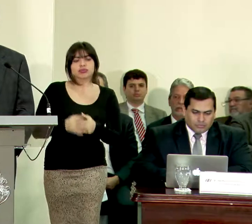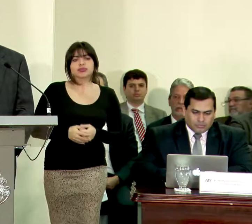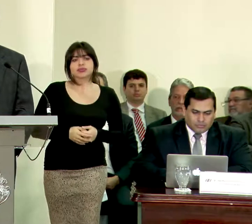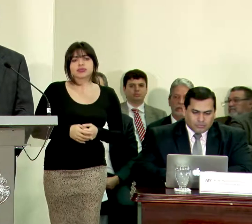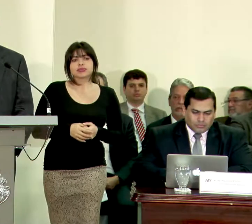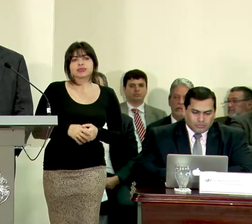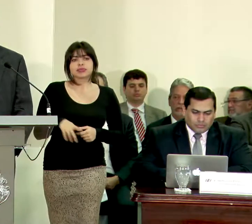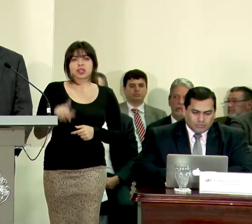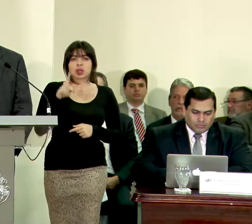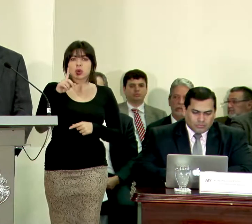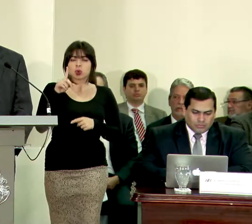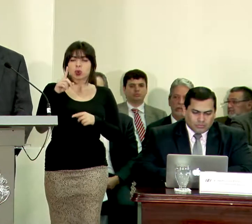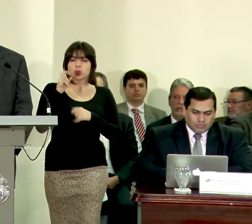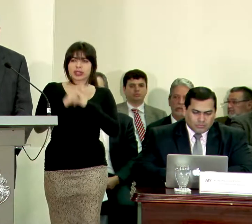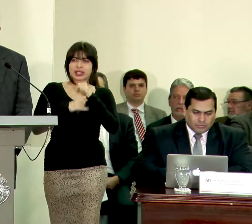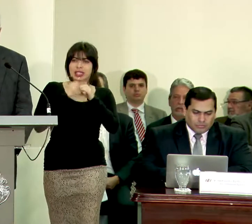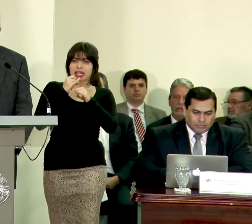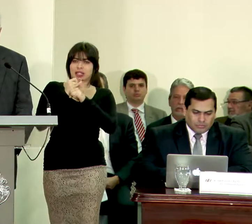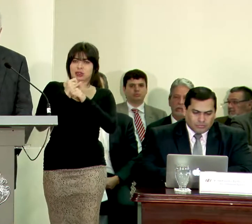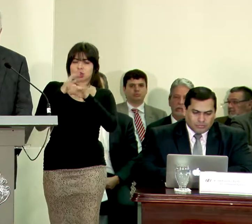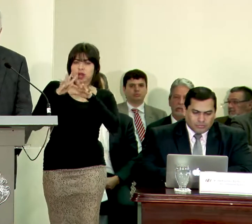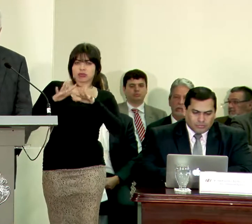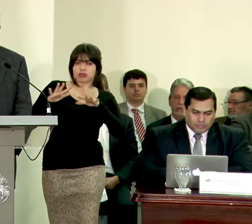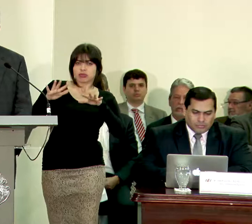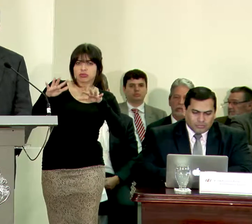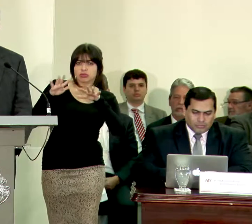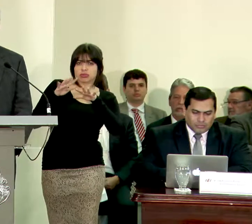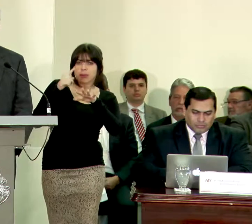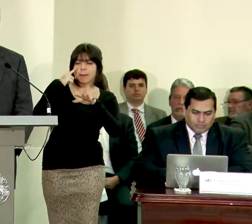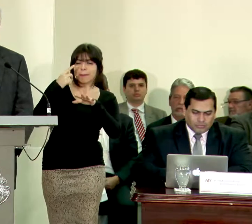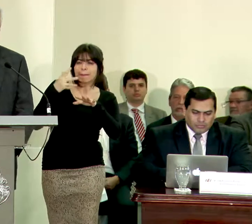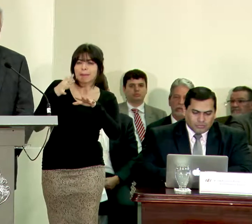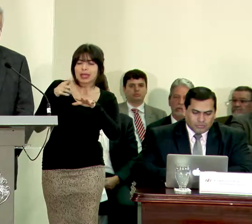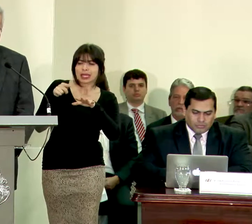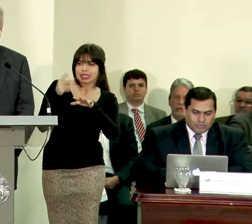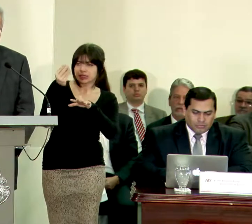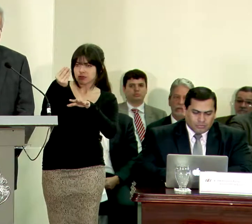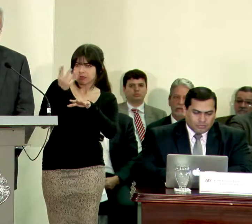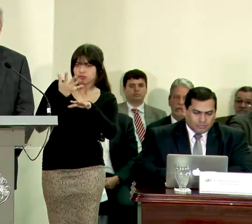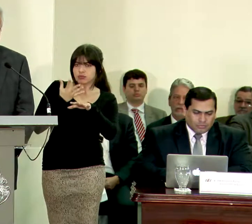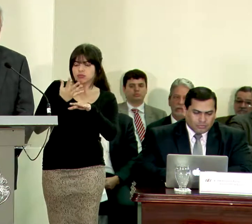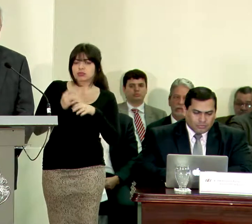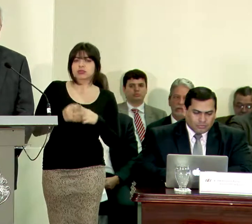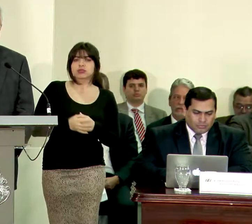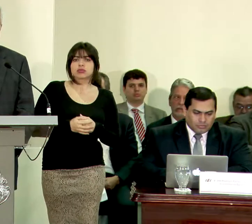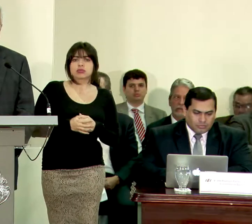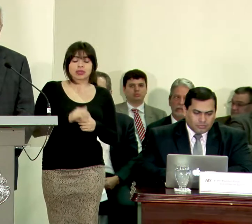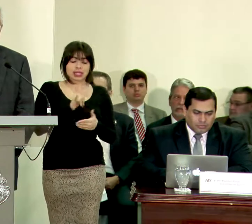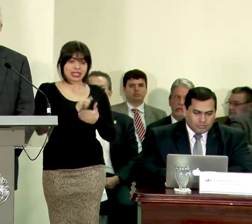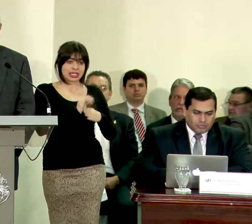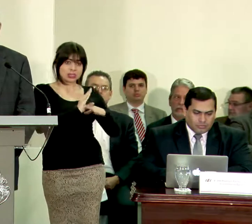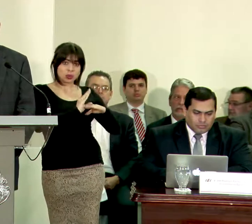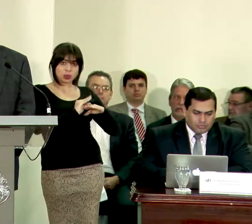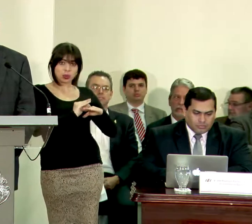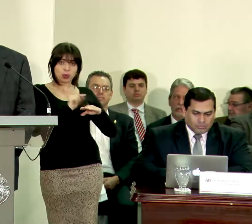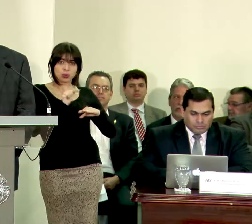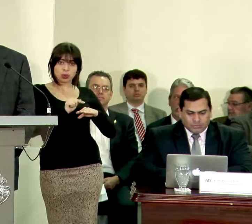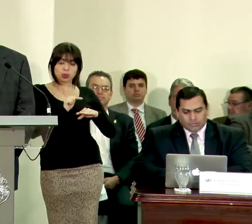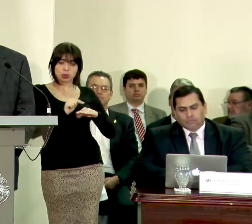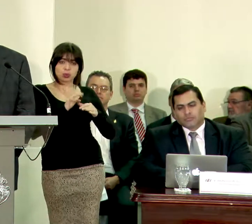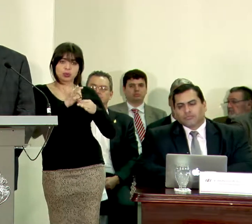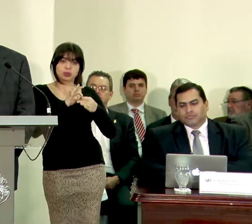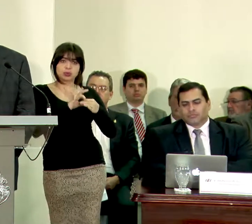es un entorno internacional que parece indicar que esta reducción